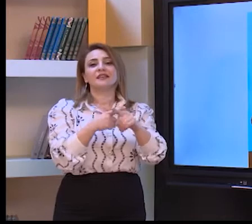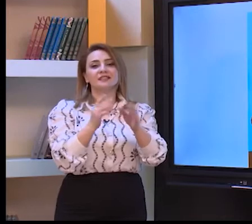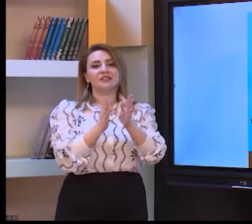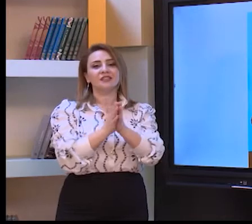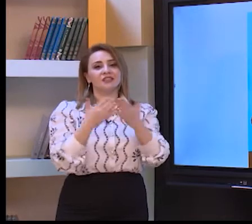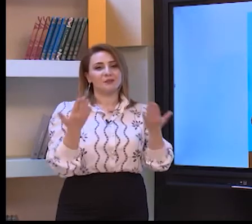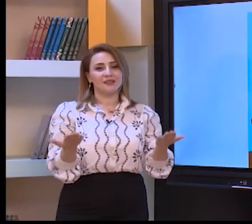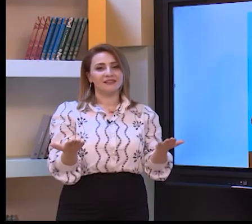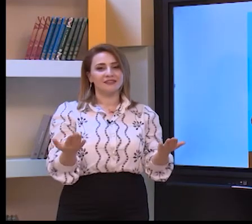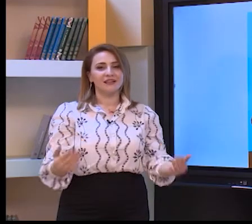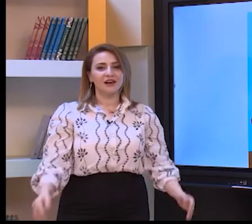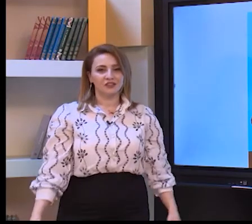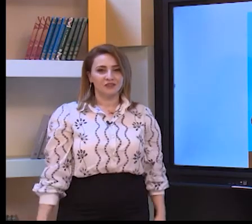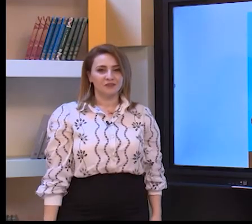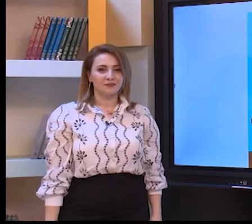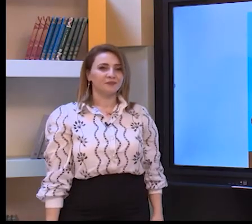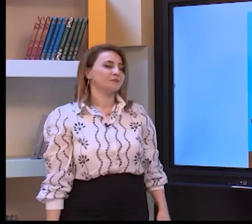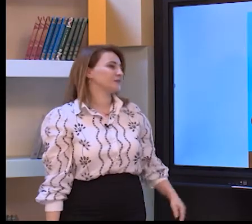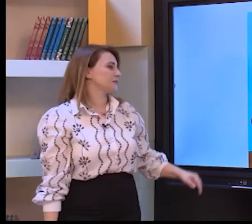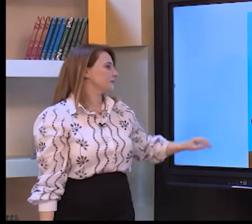Riyaziyyat kitablarınızı açın.